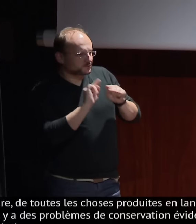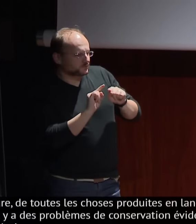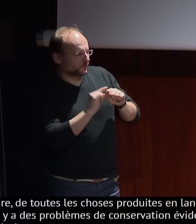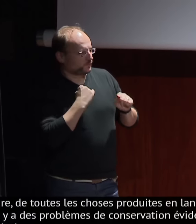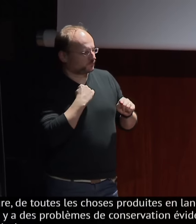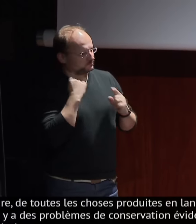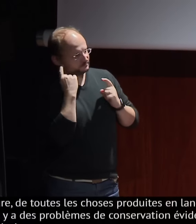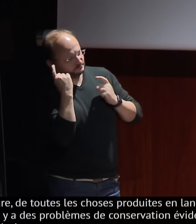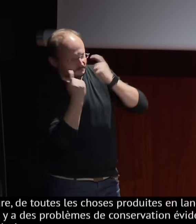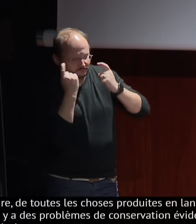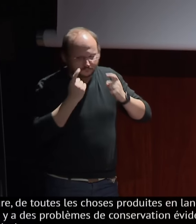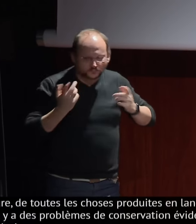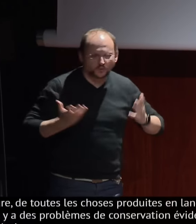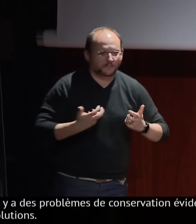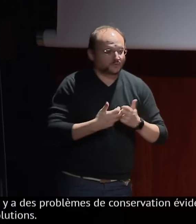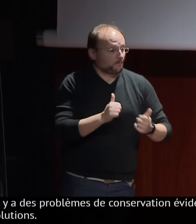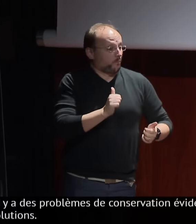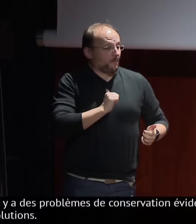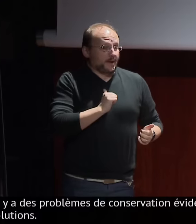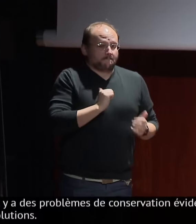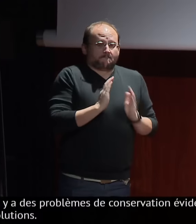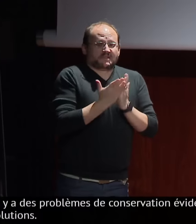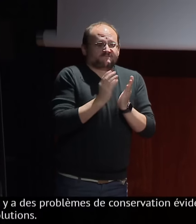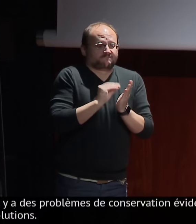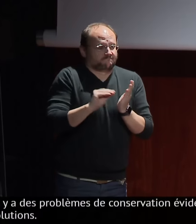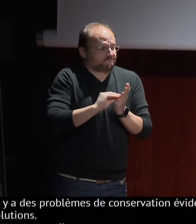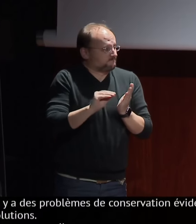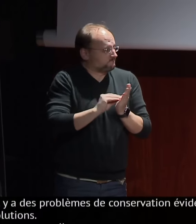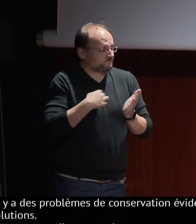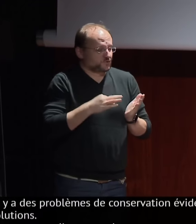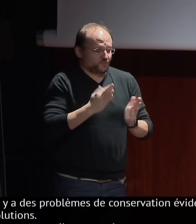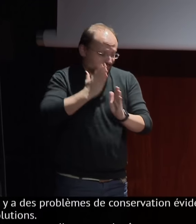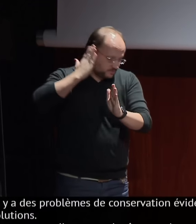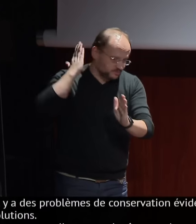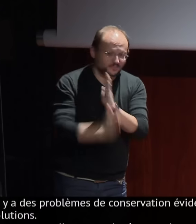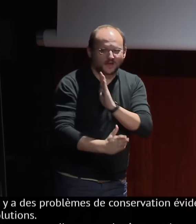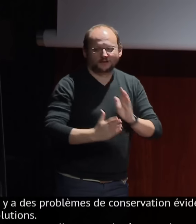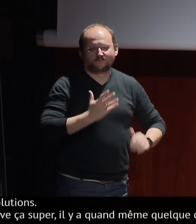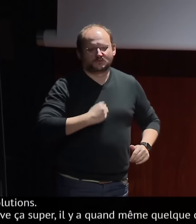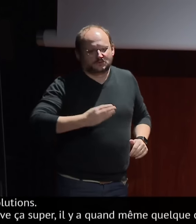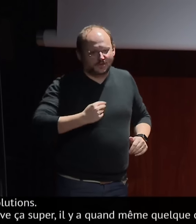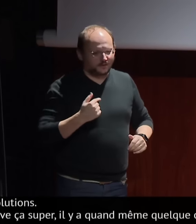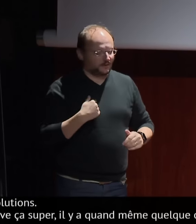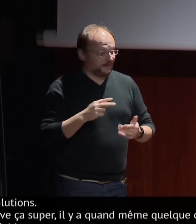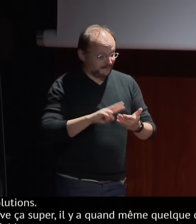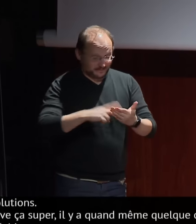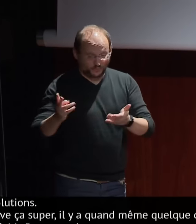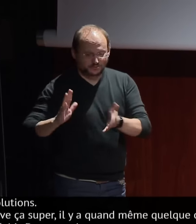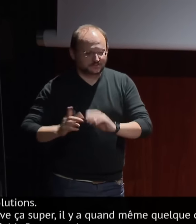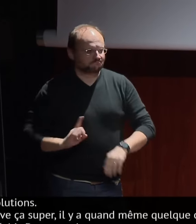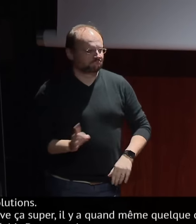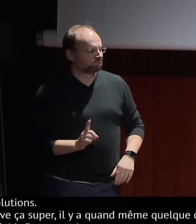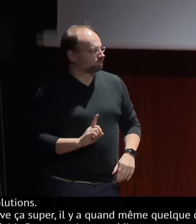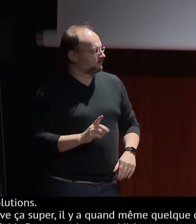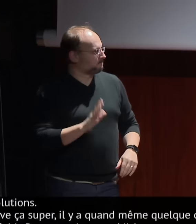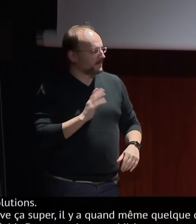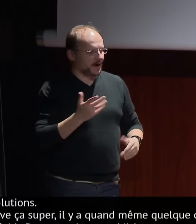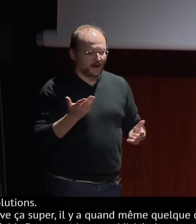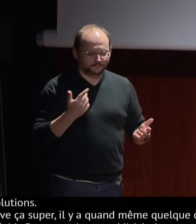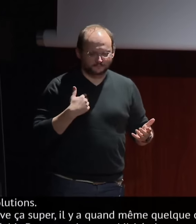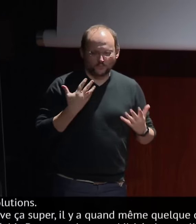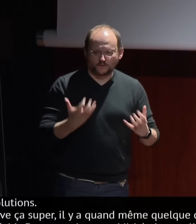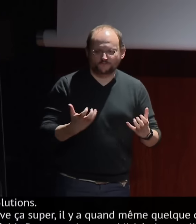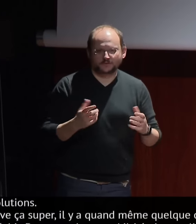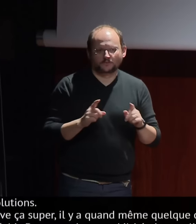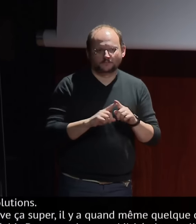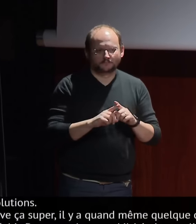Ouais, moi je trouve ça super. Il y a quand même quelque chose qui me fait un peu réfléchir parce que, par exemple, moi quand j'ai écrit mon livre, je l'ai écrit directement en français. Je ne l'ai